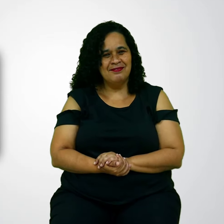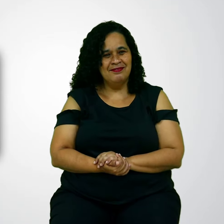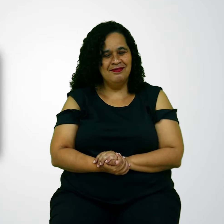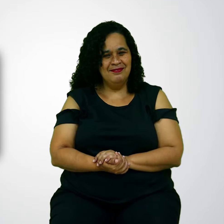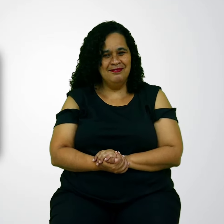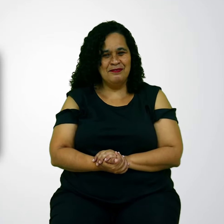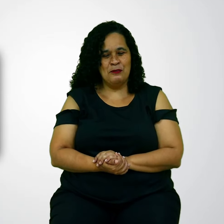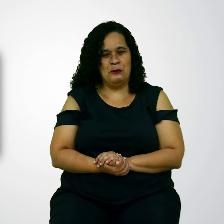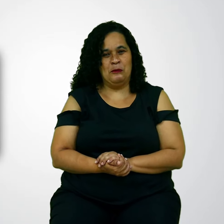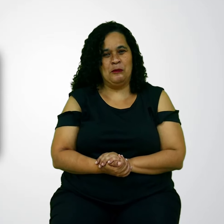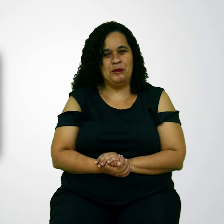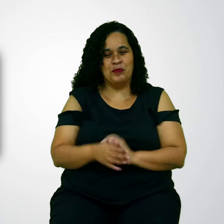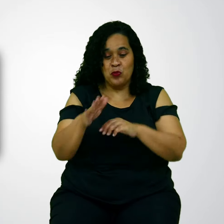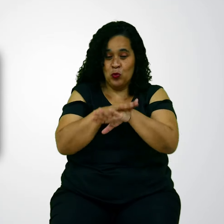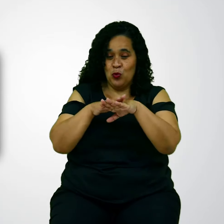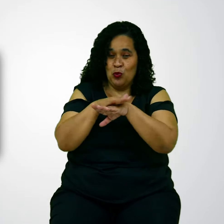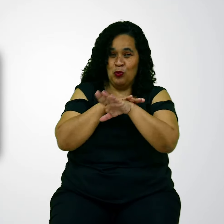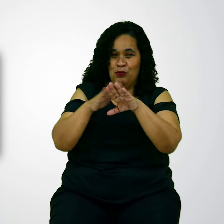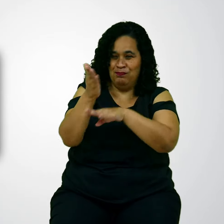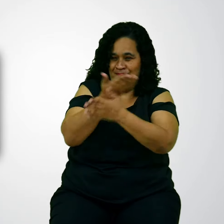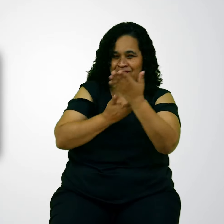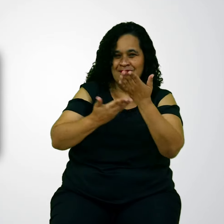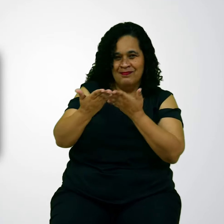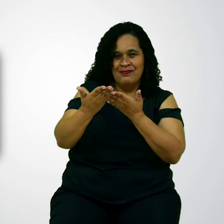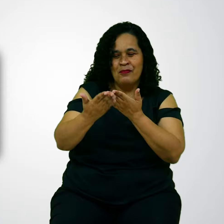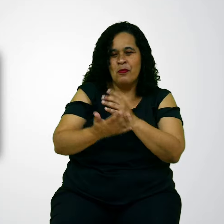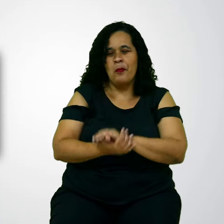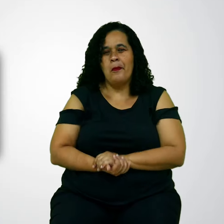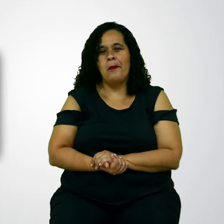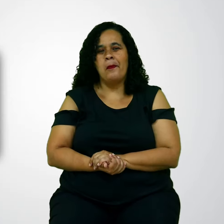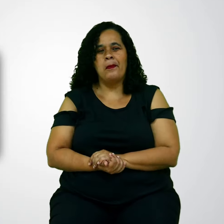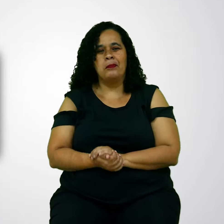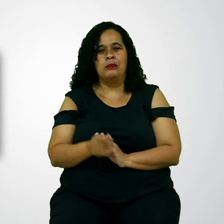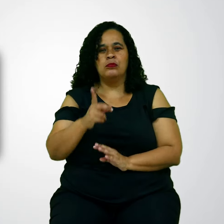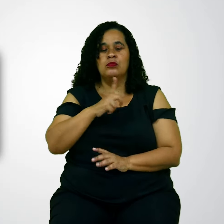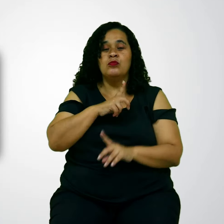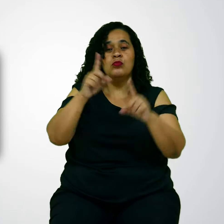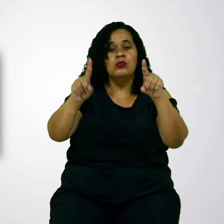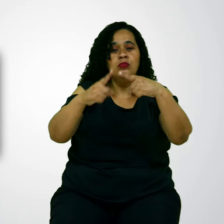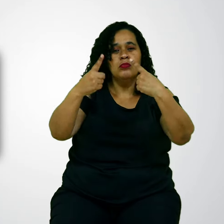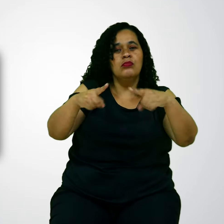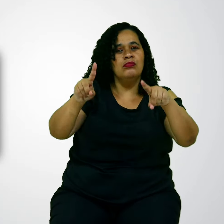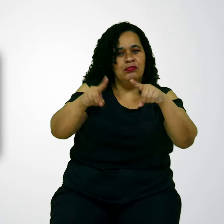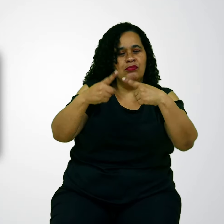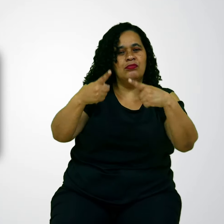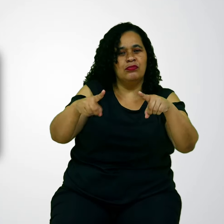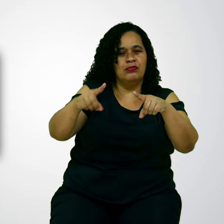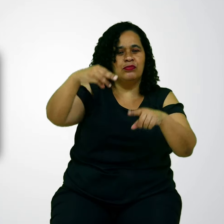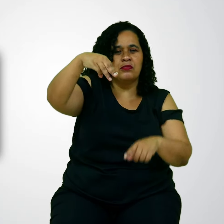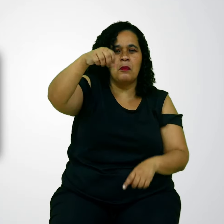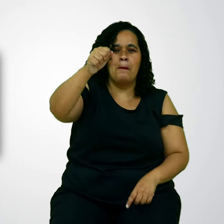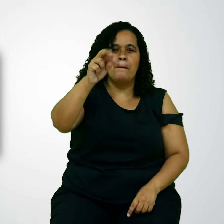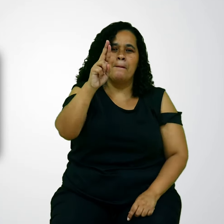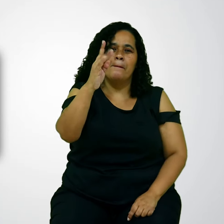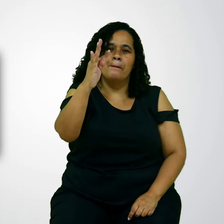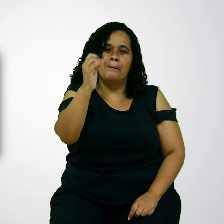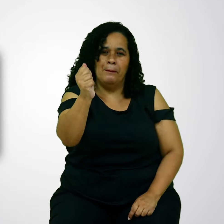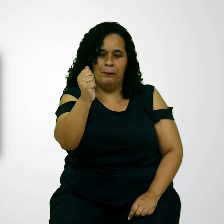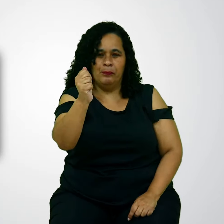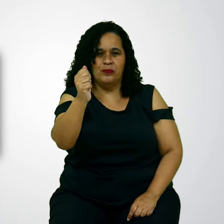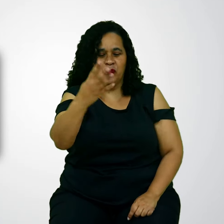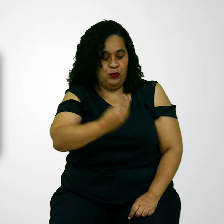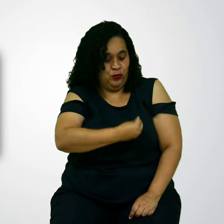Isso. Vamos ouvir uma música, pastor? Vamos lá, tem uma vamos música da Martinha que chama Nova Vida. Uma música